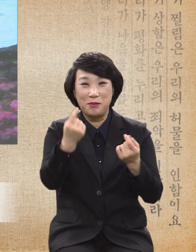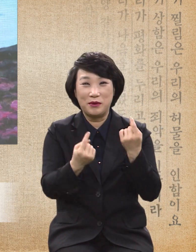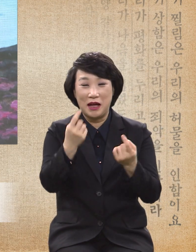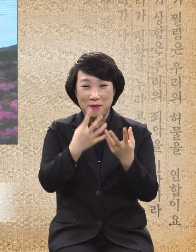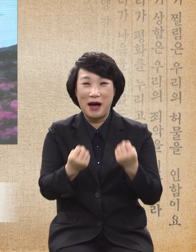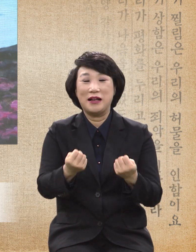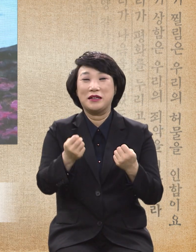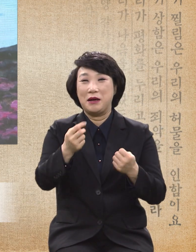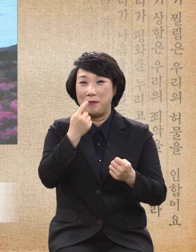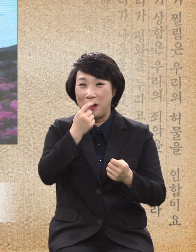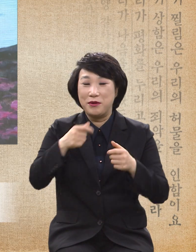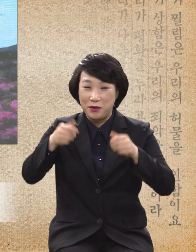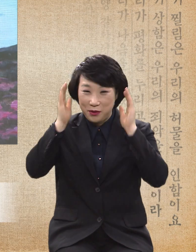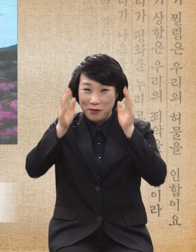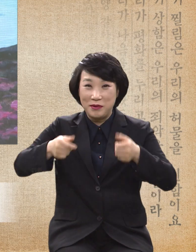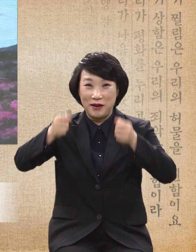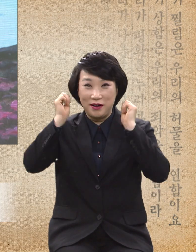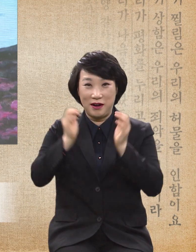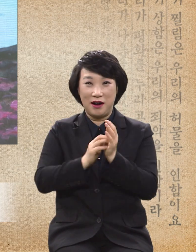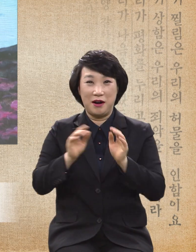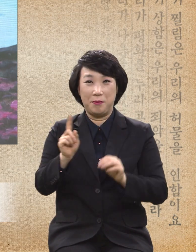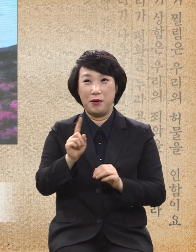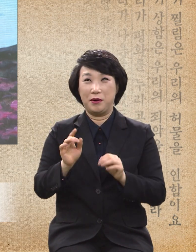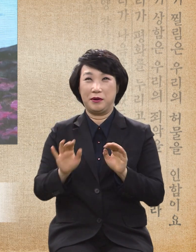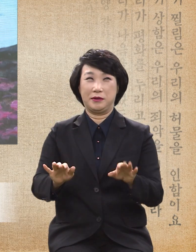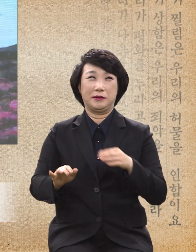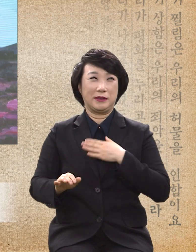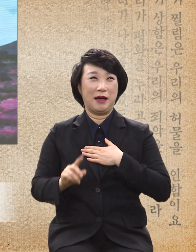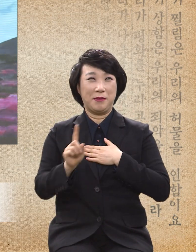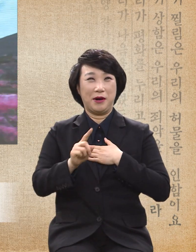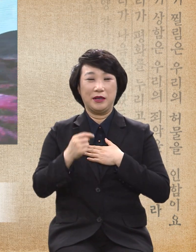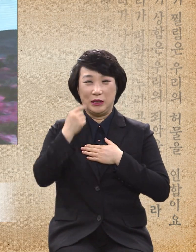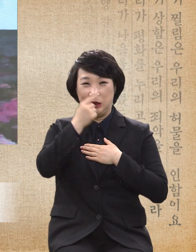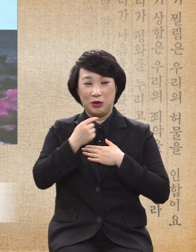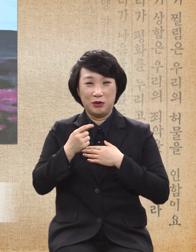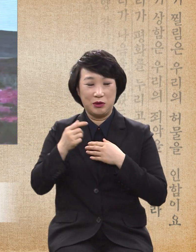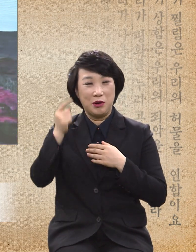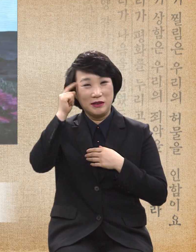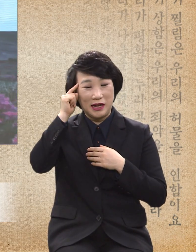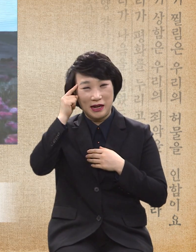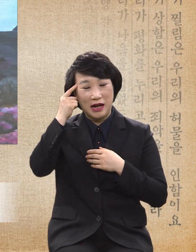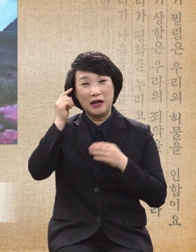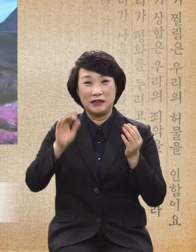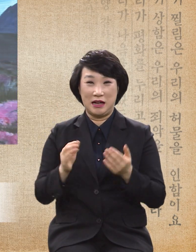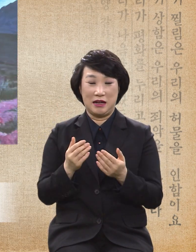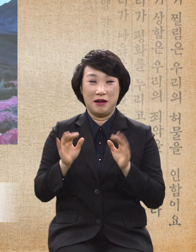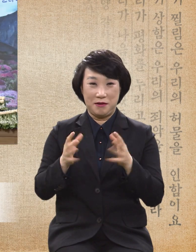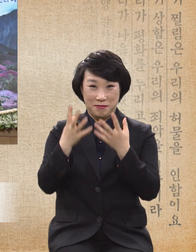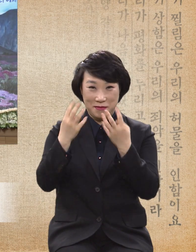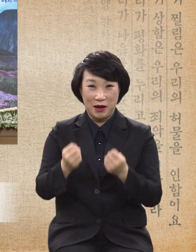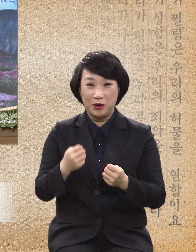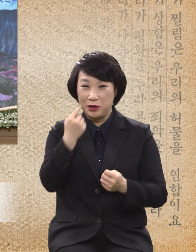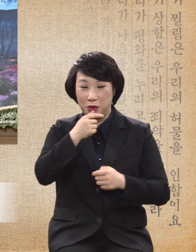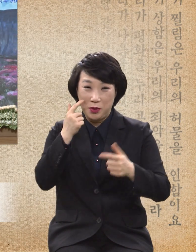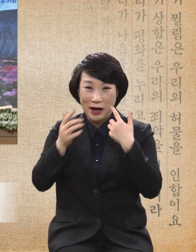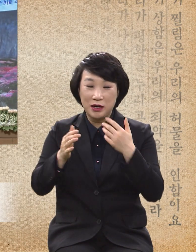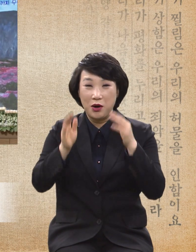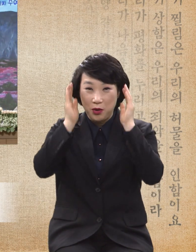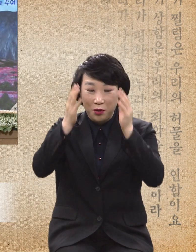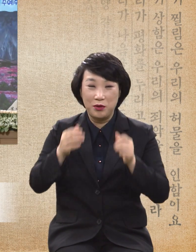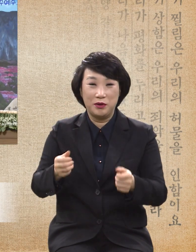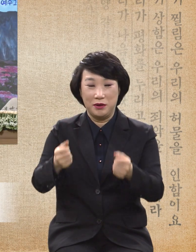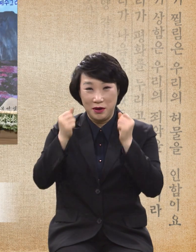배우고 남보다 많이 뭔가 이성적으로 발전했고 논리가 분명하고